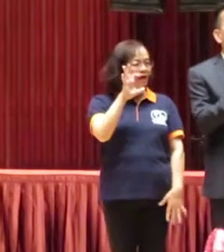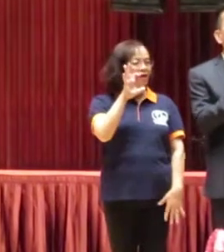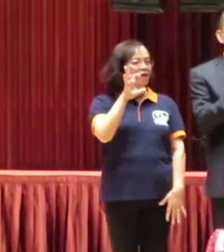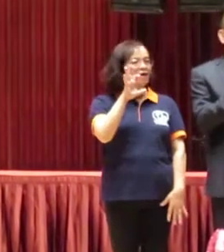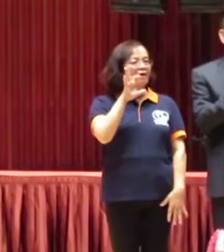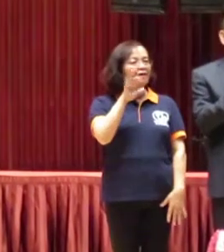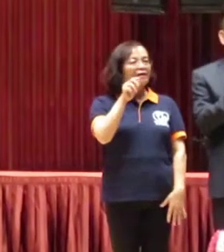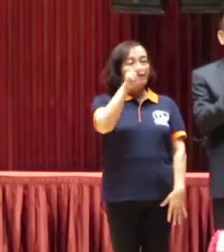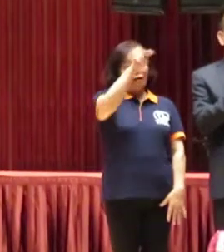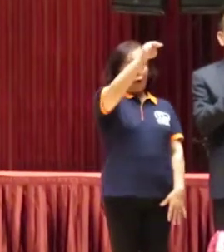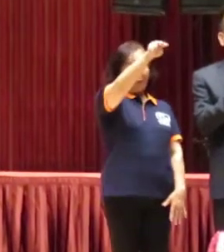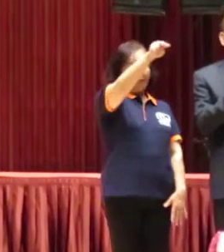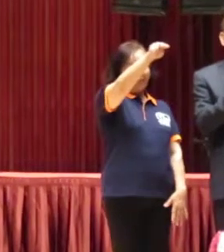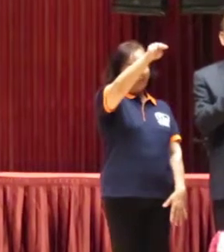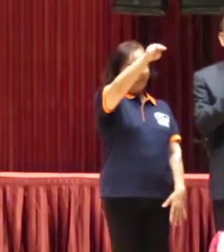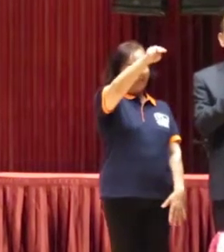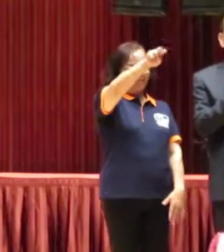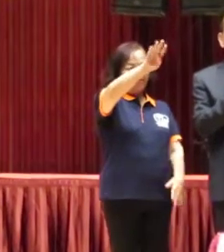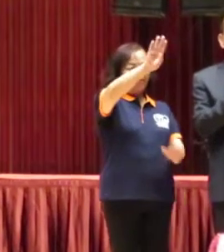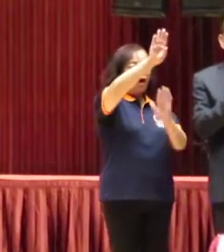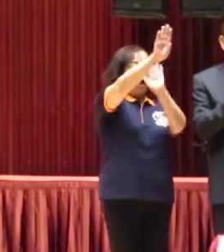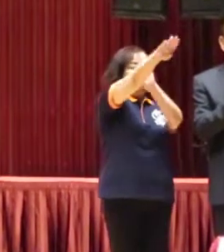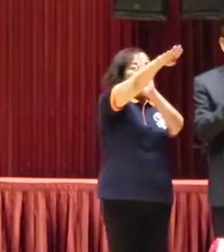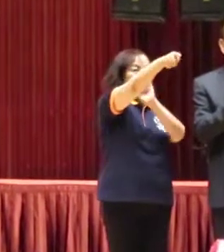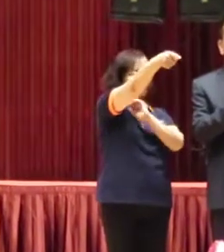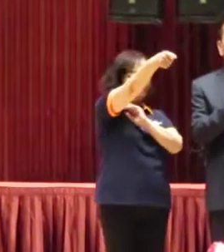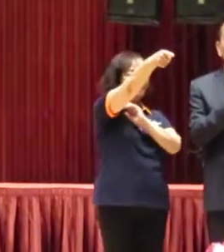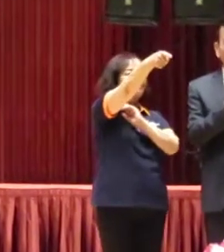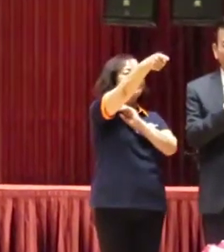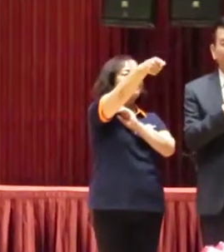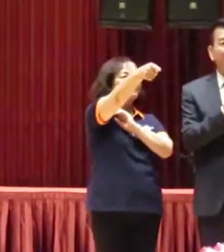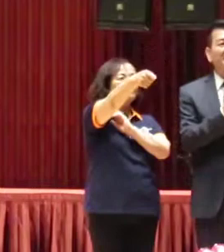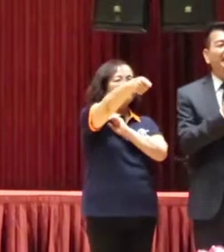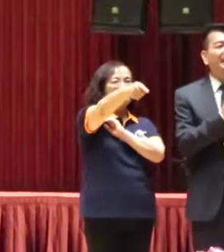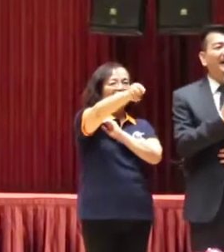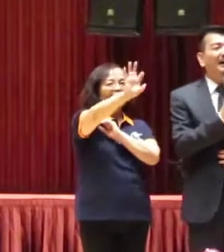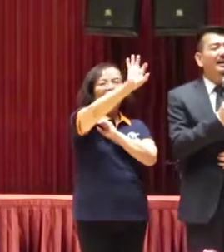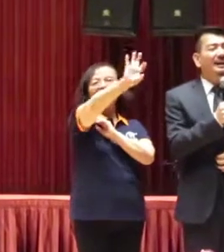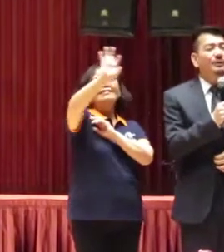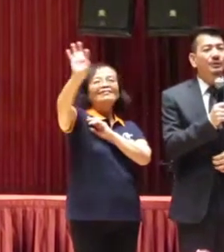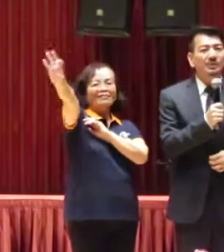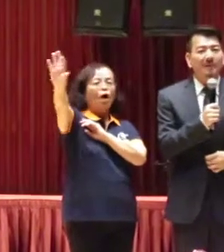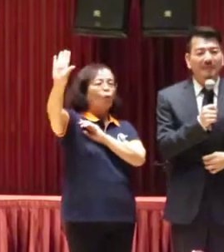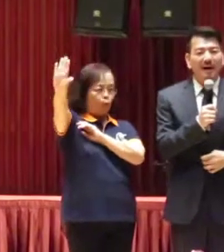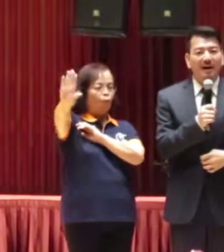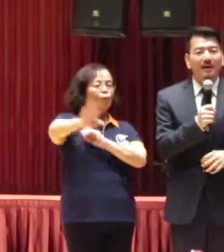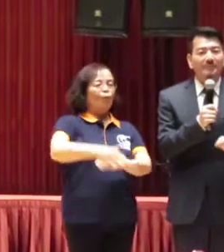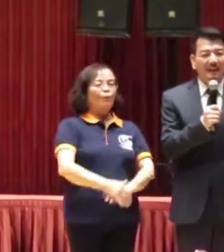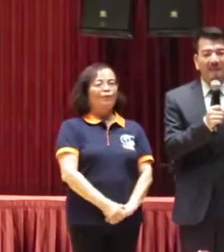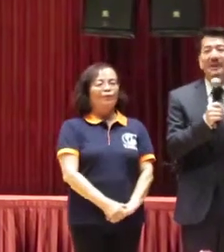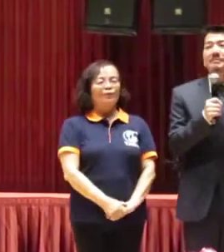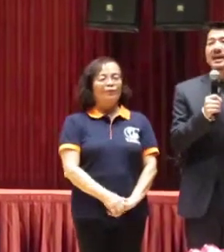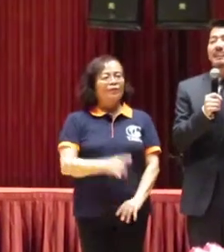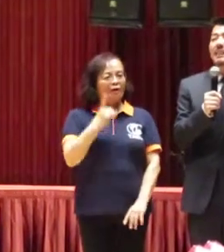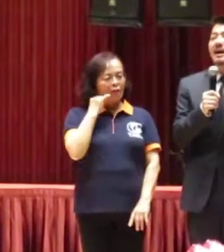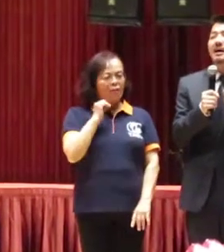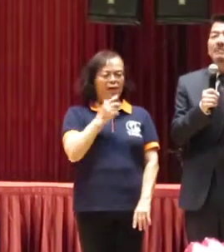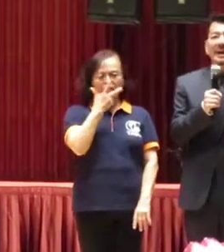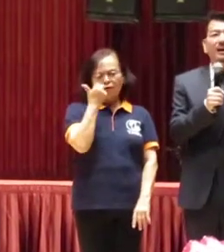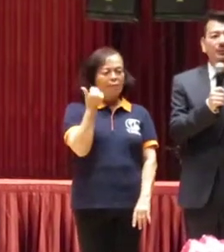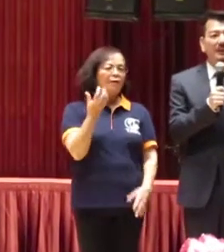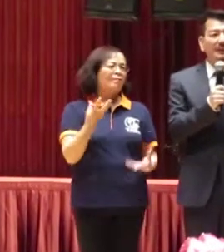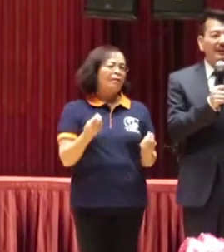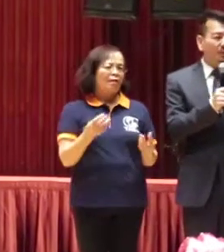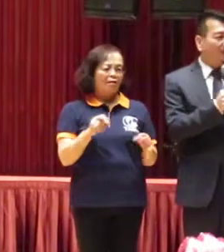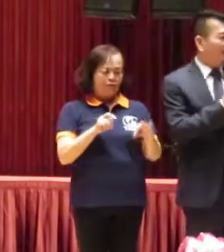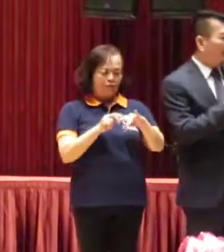位的，来，那后边，啊，有无？看到后边，后面有两个洗手间，哈，那如果说妈妈哈不太方便，哈，